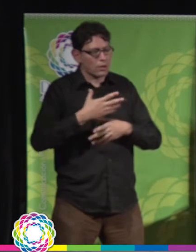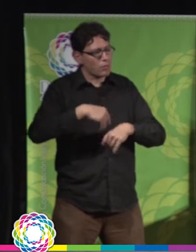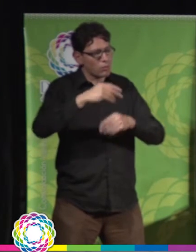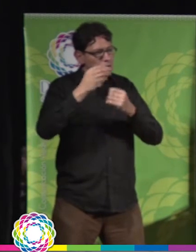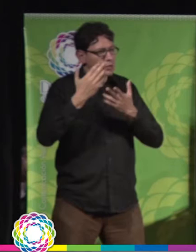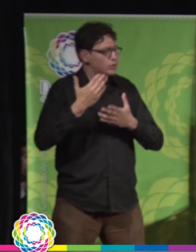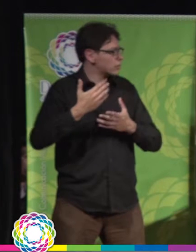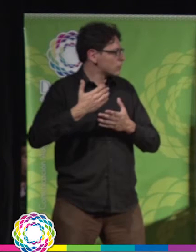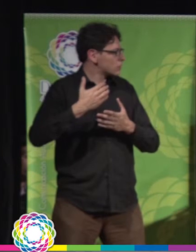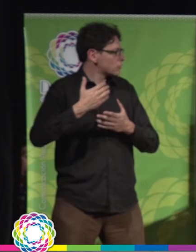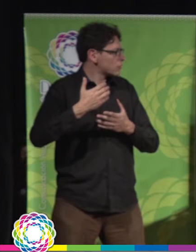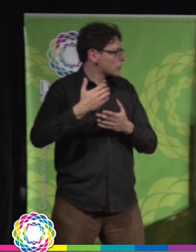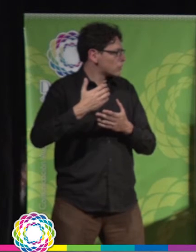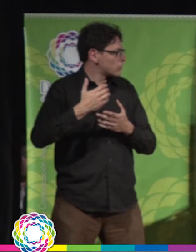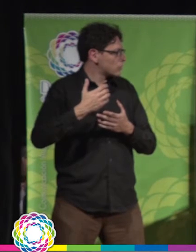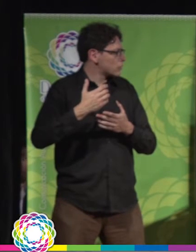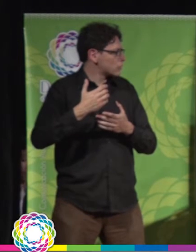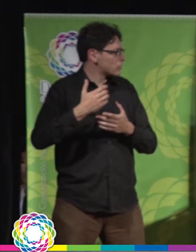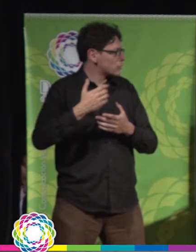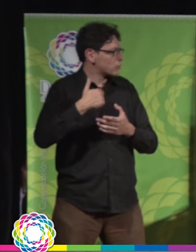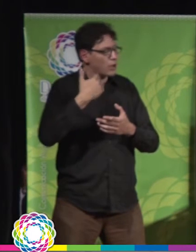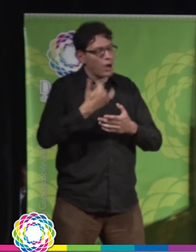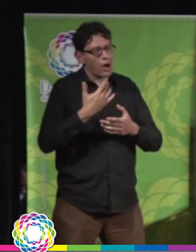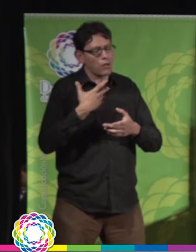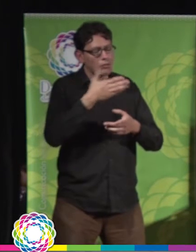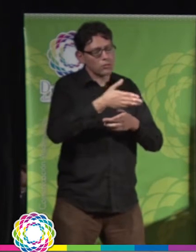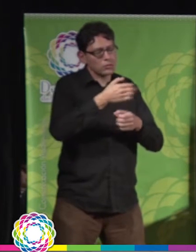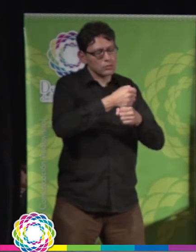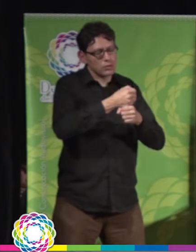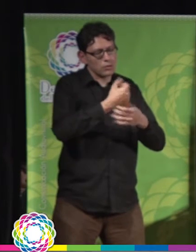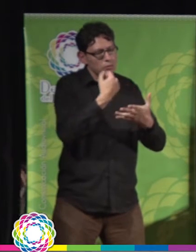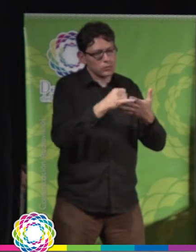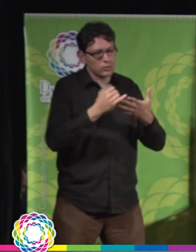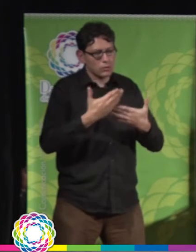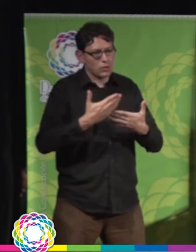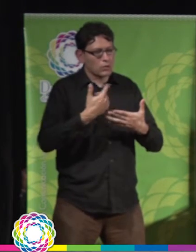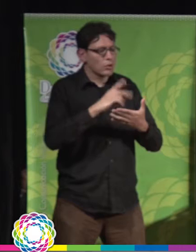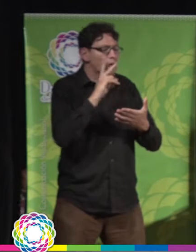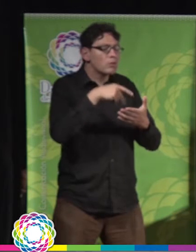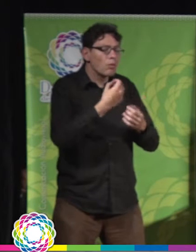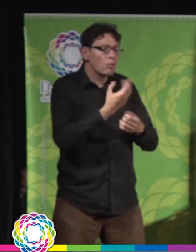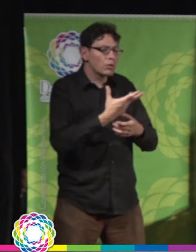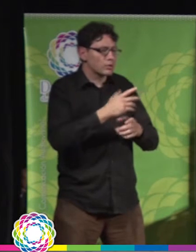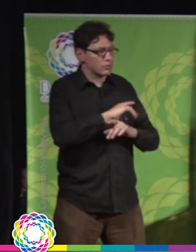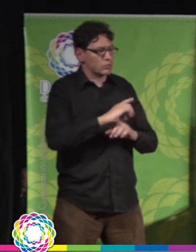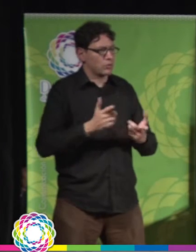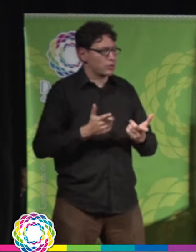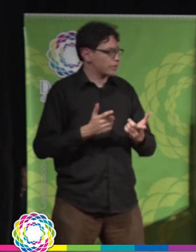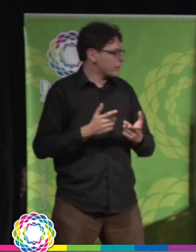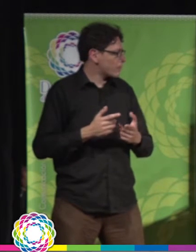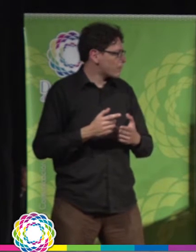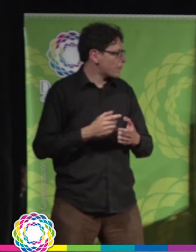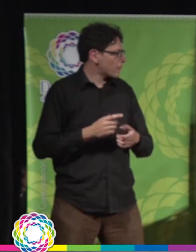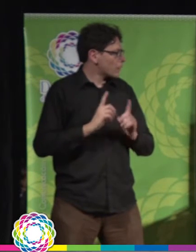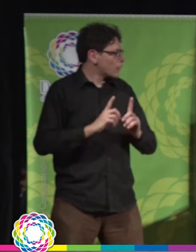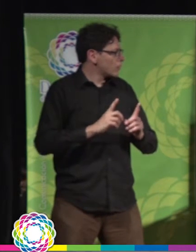veces tengamos que faltar a nuestro trabajo, pero esto no aparece. Y además, esta problemática